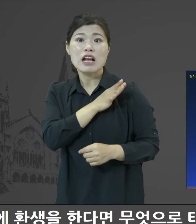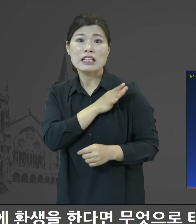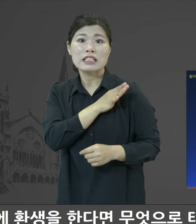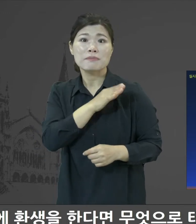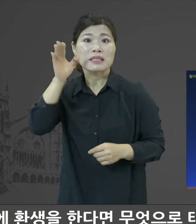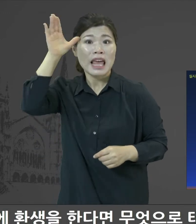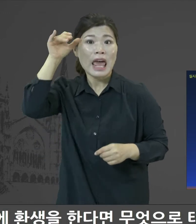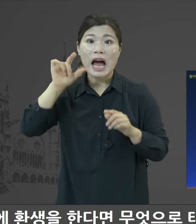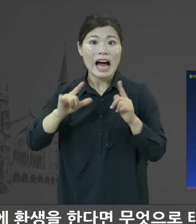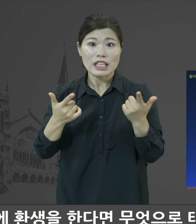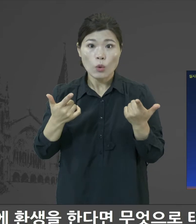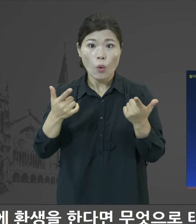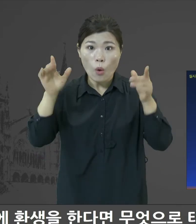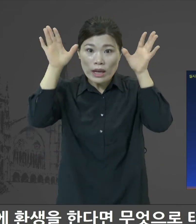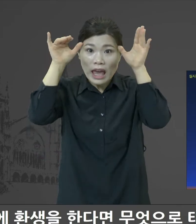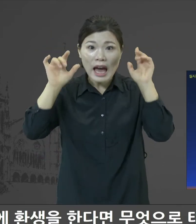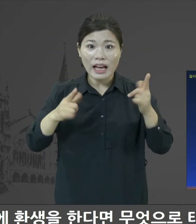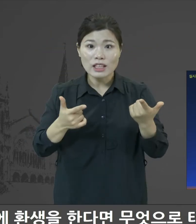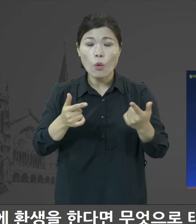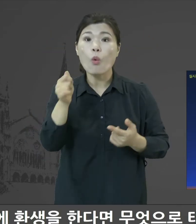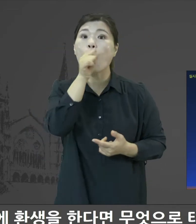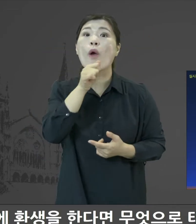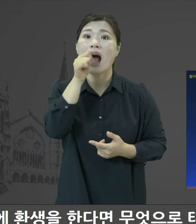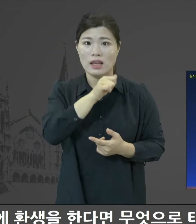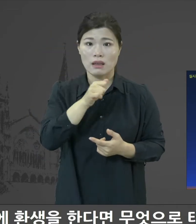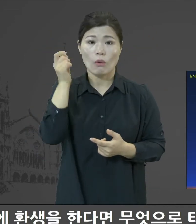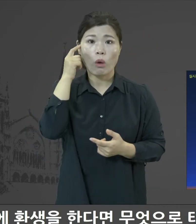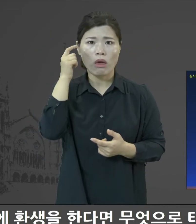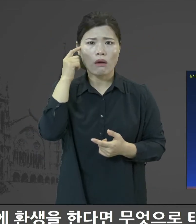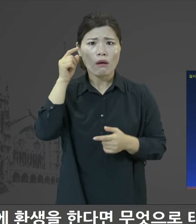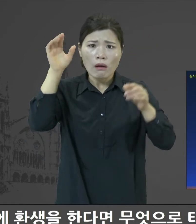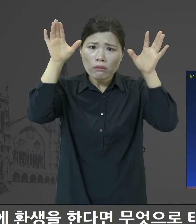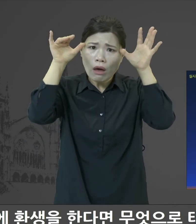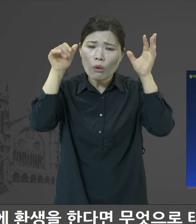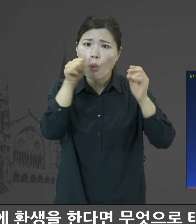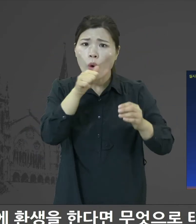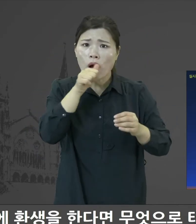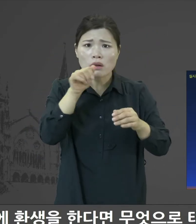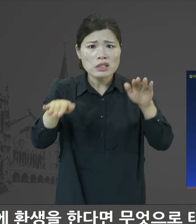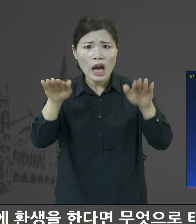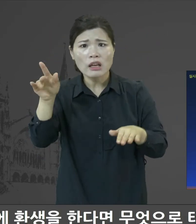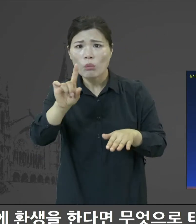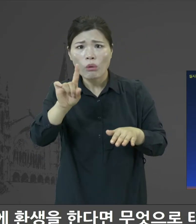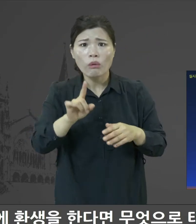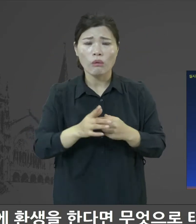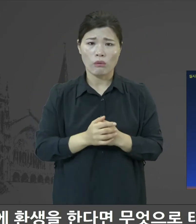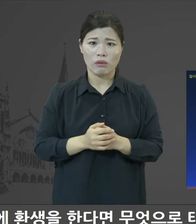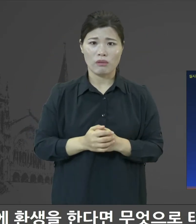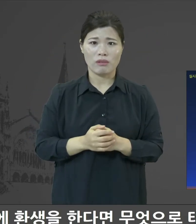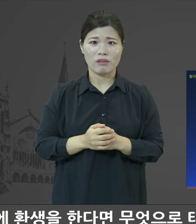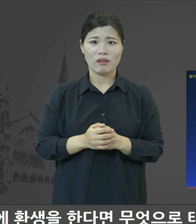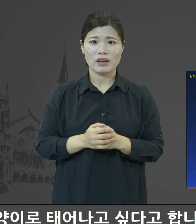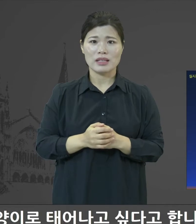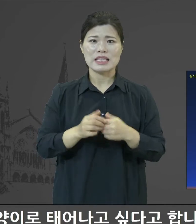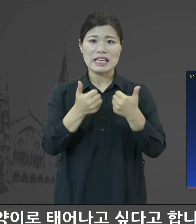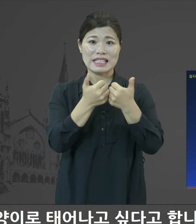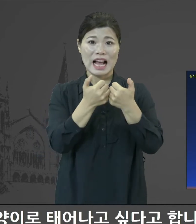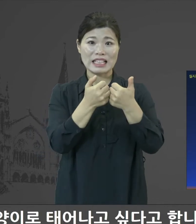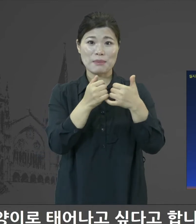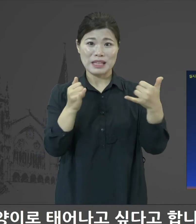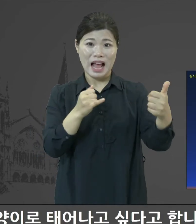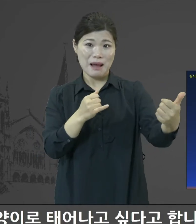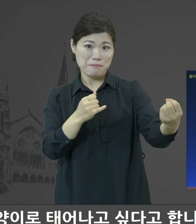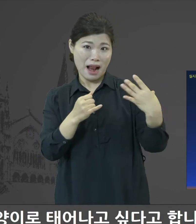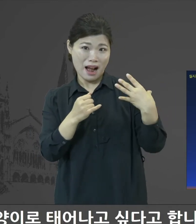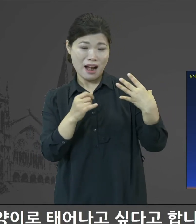아니고 고양이랍니다. 그래서 제가 물어봤습니다. 아니, 개와 고양이가 무슨 차이가 있냐고 그랬더니 이 상담가가